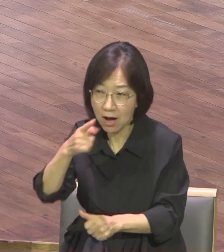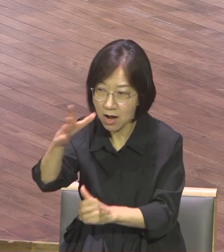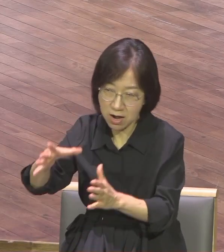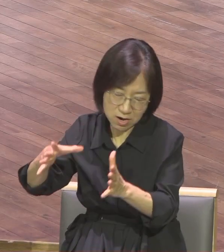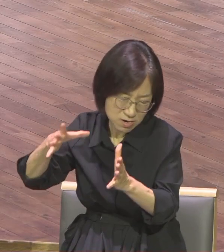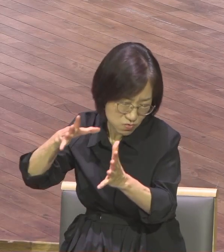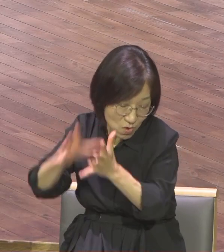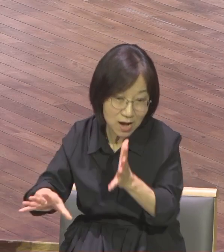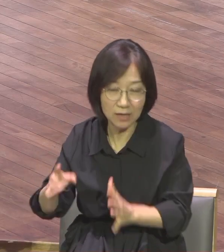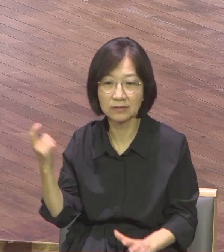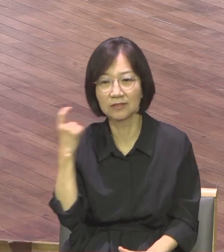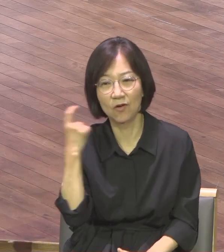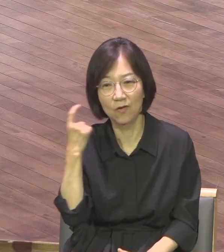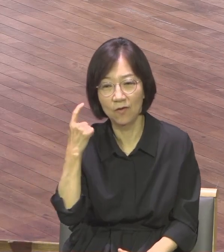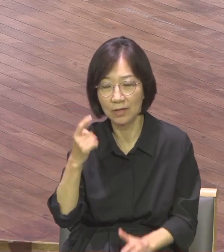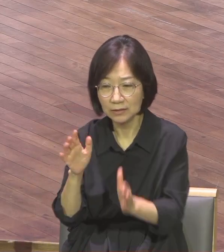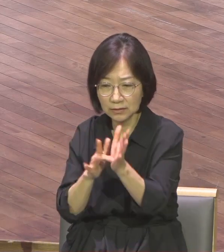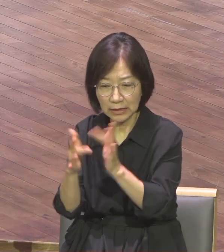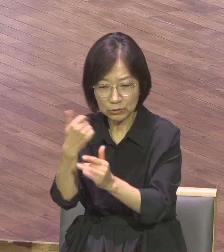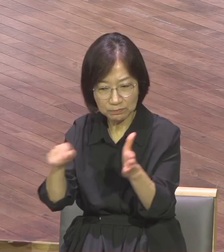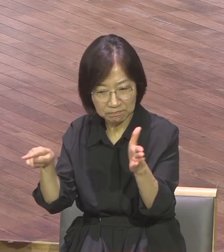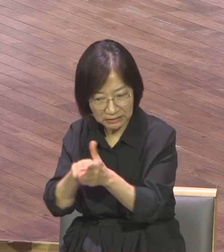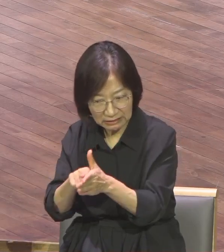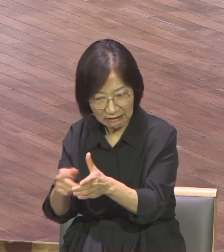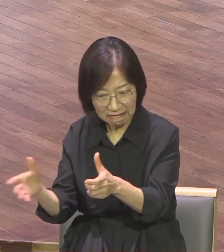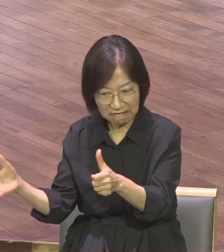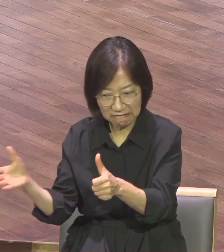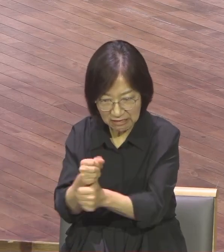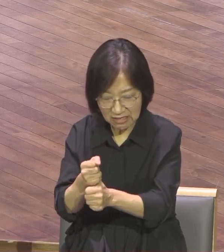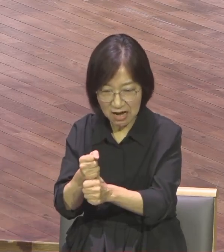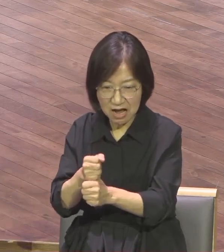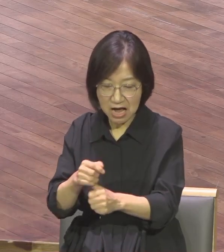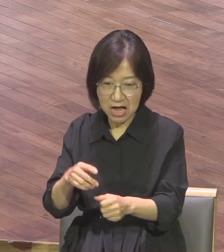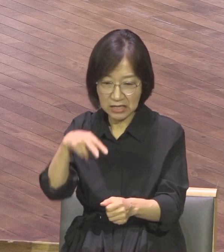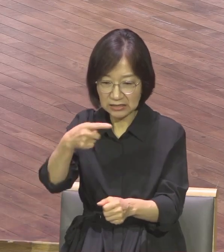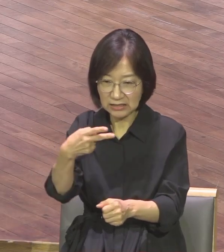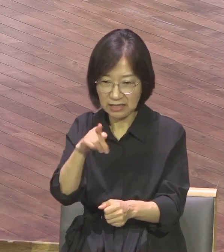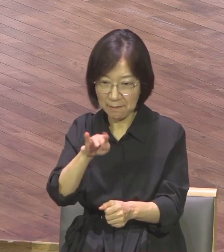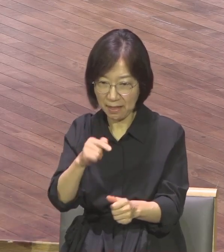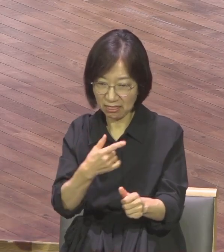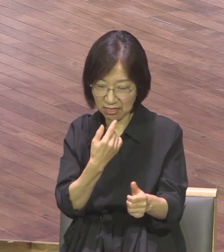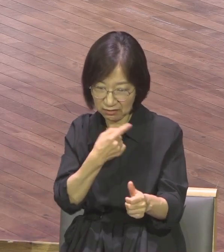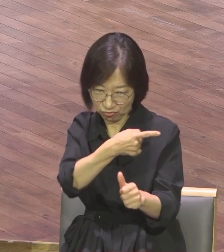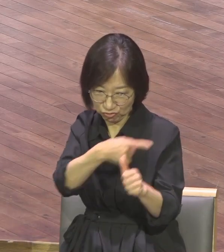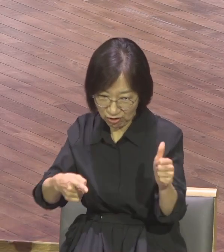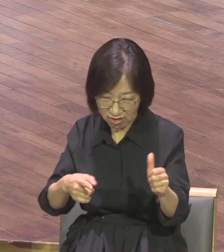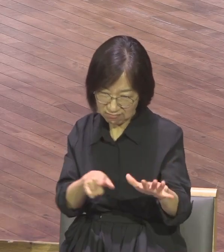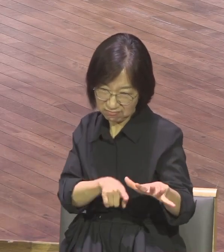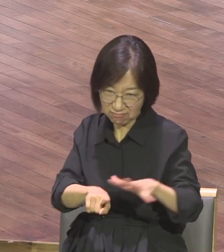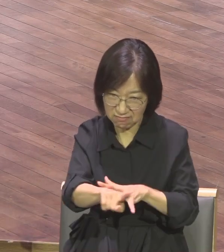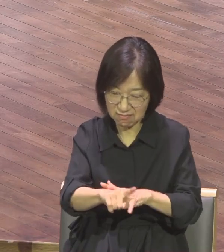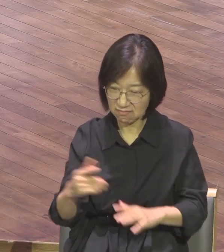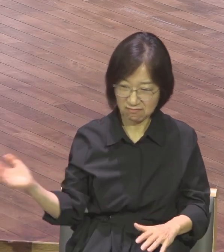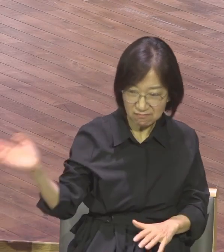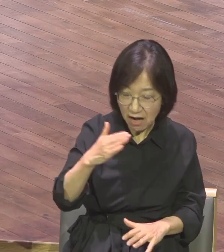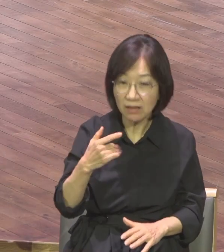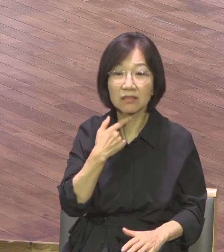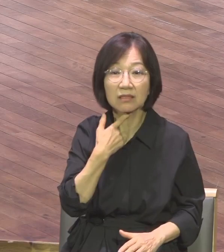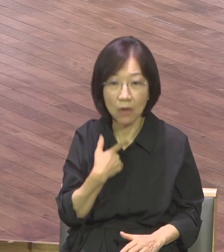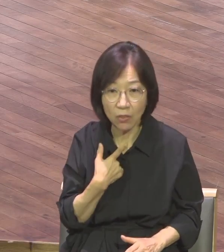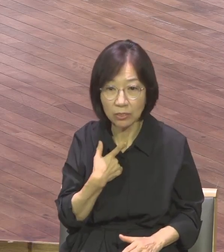높았어요. 대단했어요. 사울 뭐 스데반 죽인 데 앞장선 사람이고 지금 다메섹으로 온